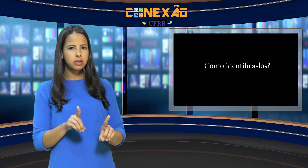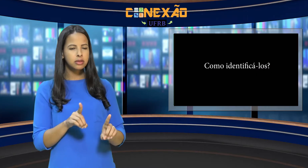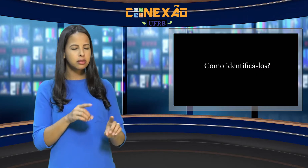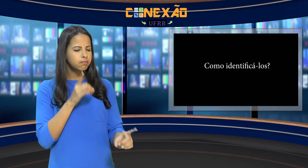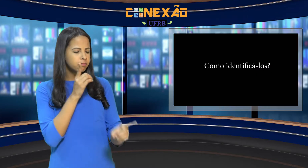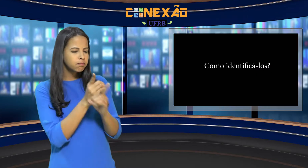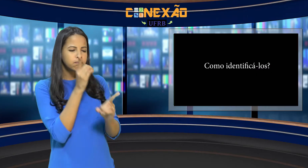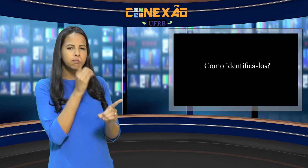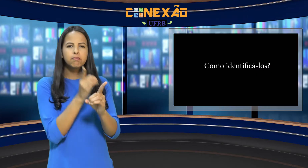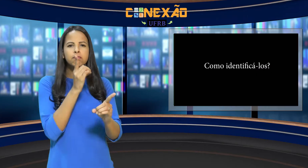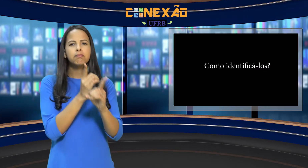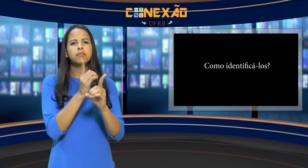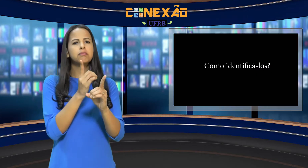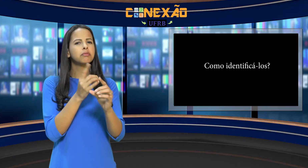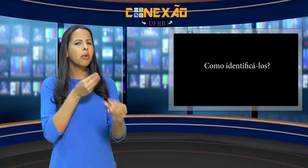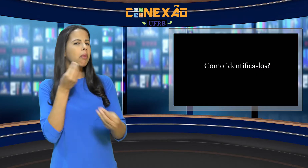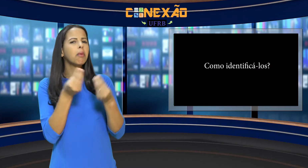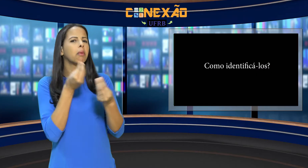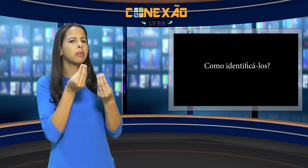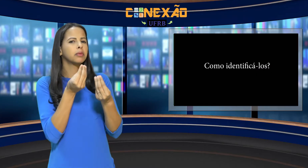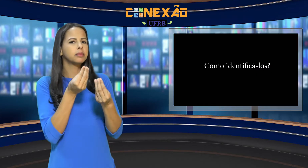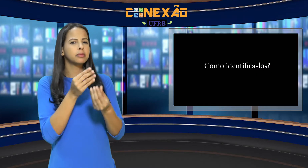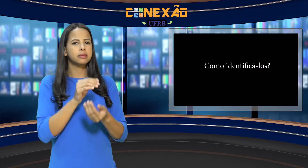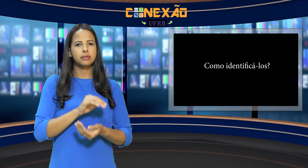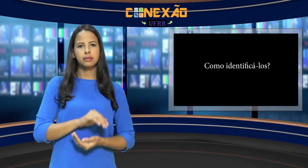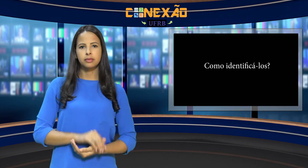Como identificá-los?